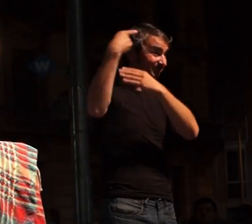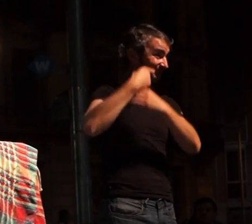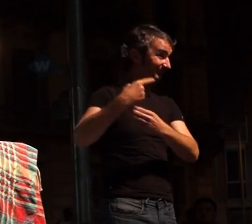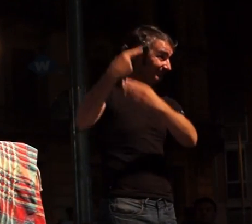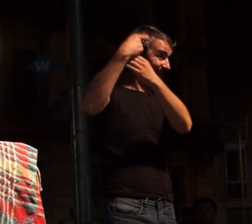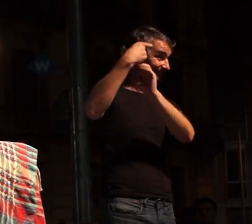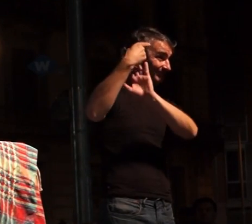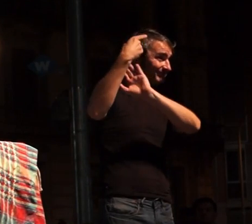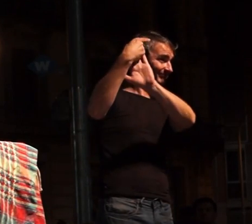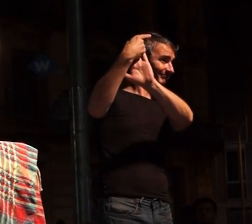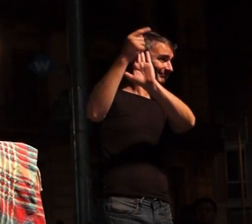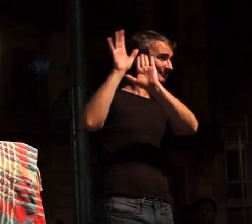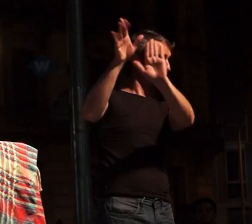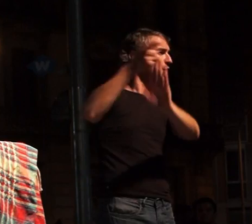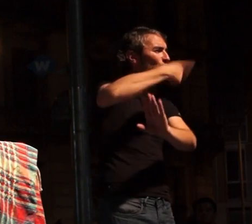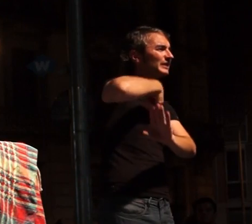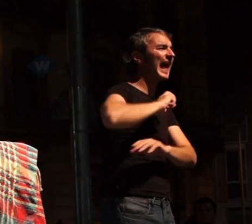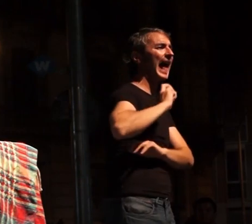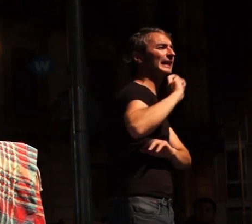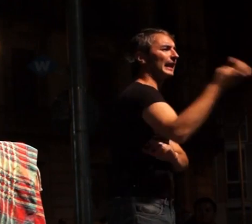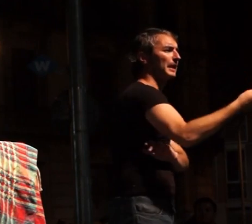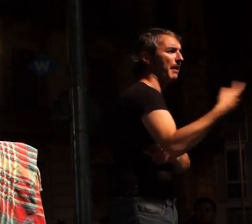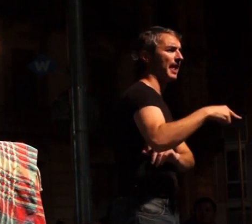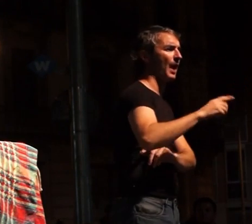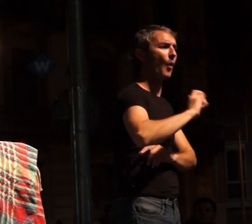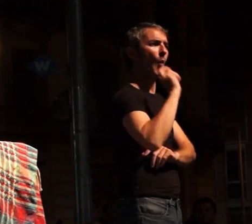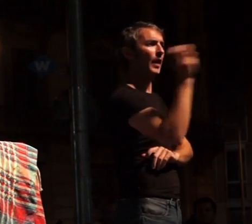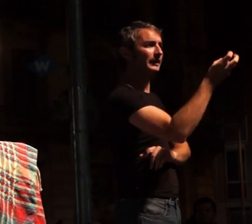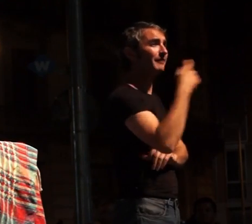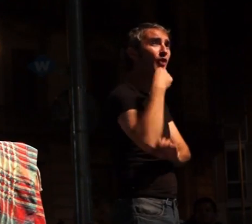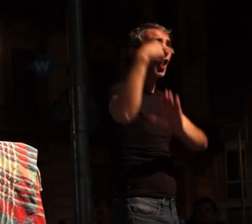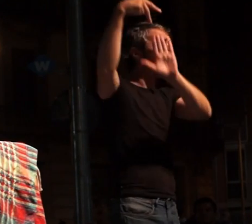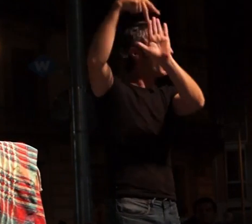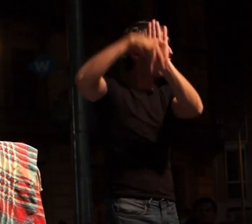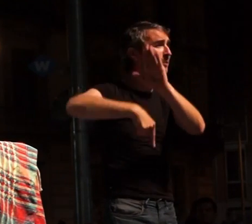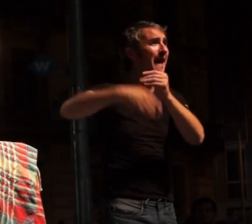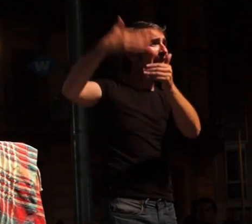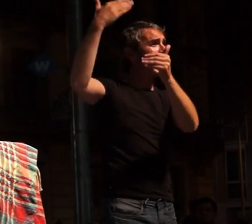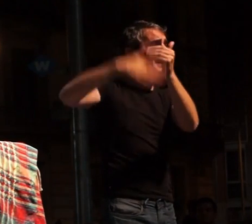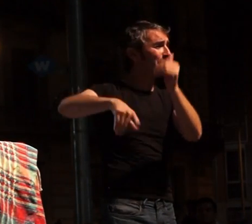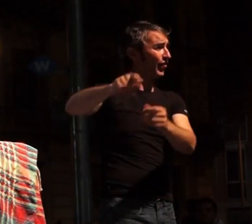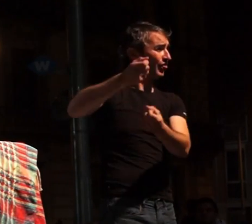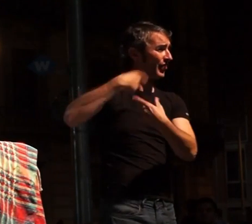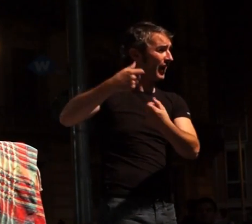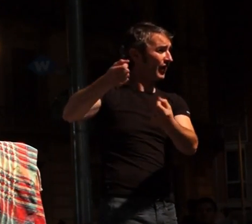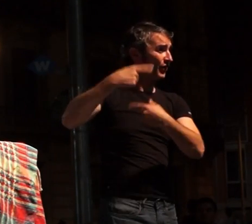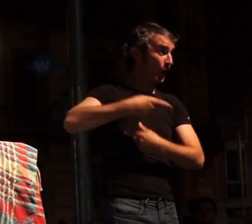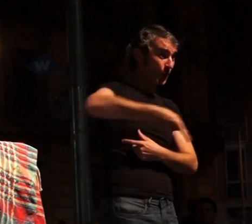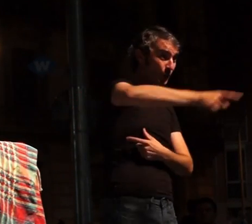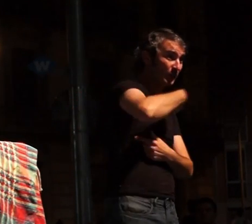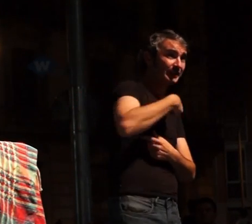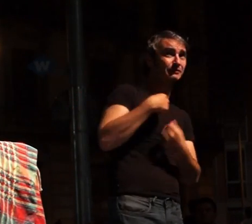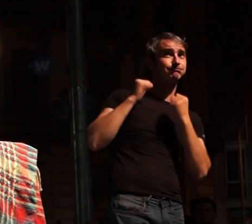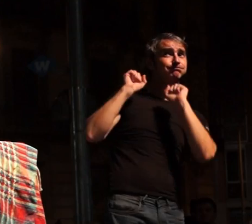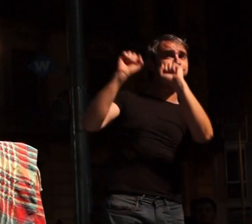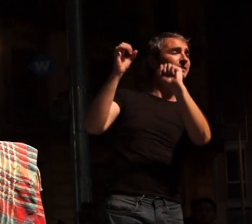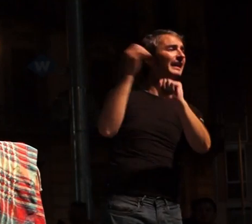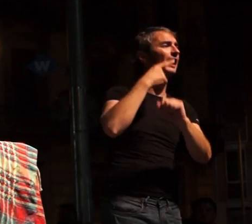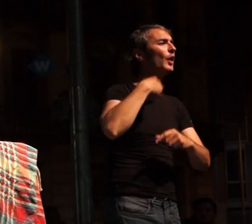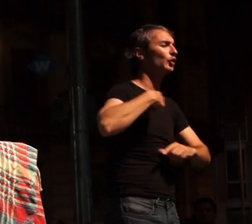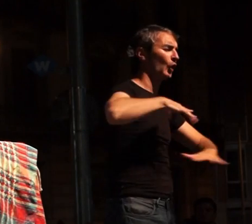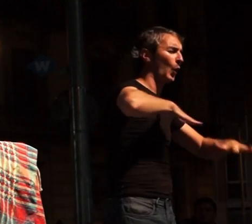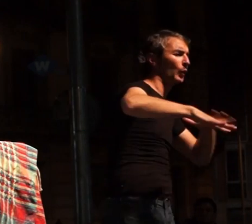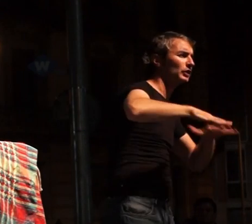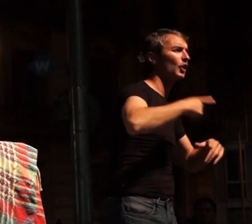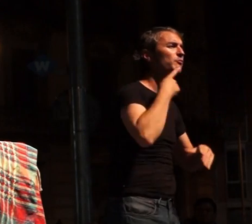nosotros tenemos una alternativa. Para cada norma, para cada límite, nosotros tenemos organización y